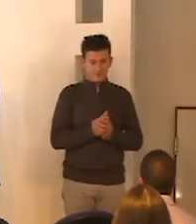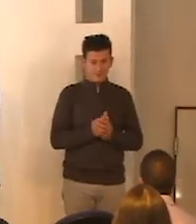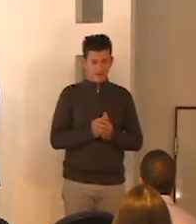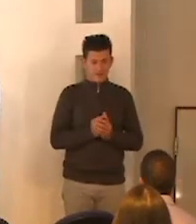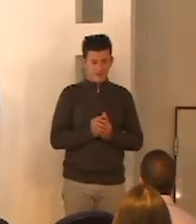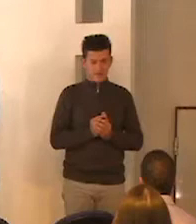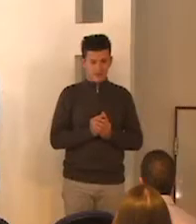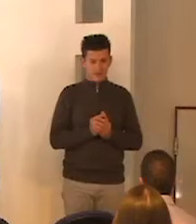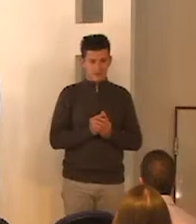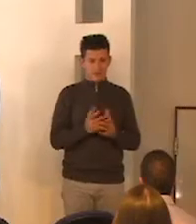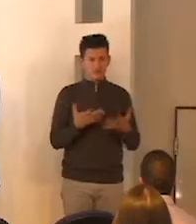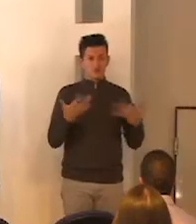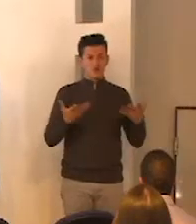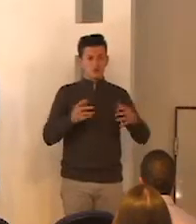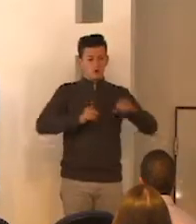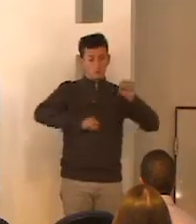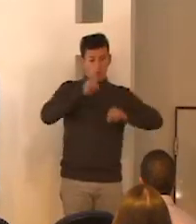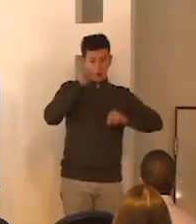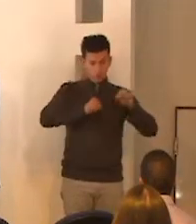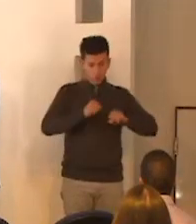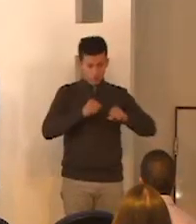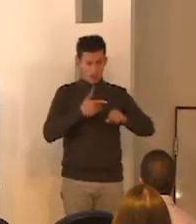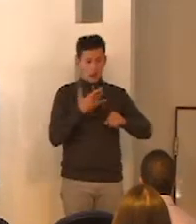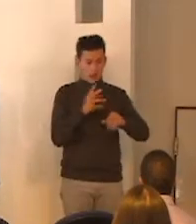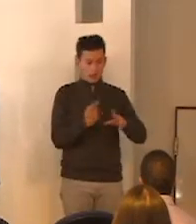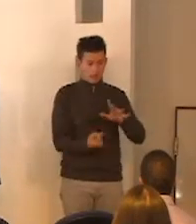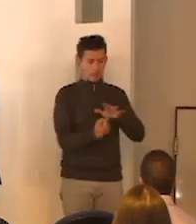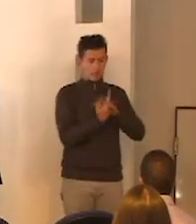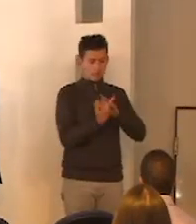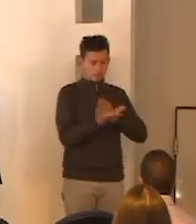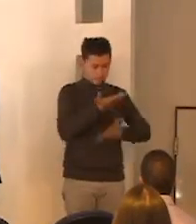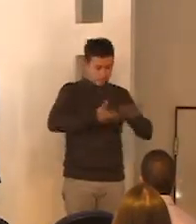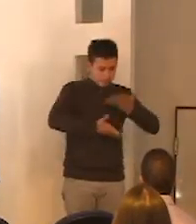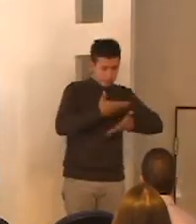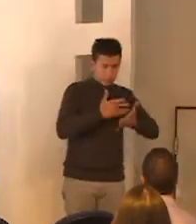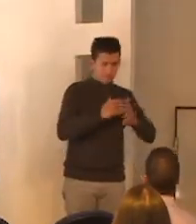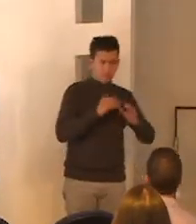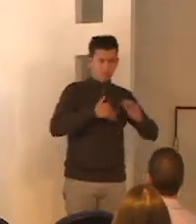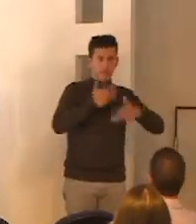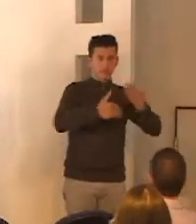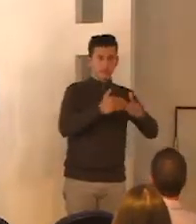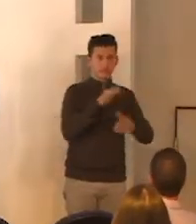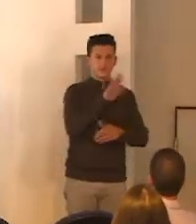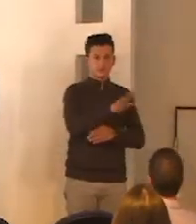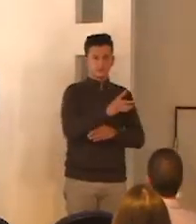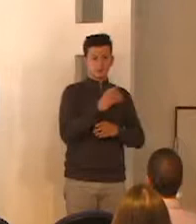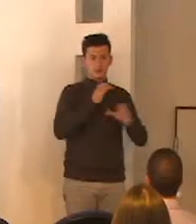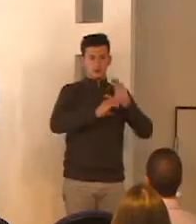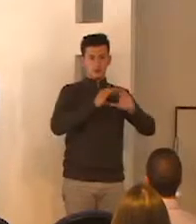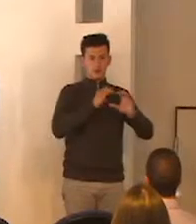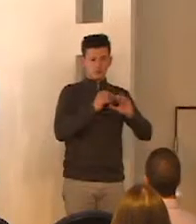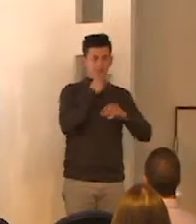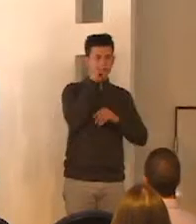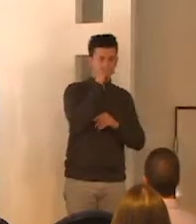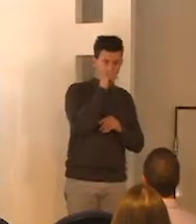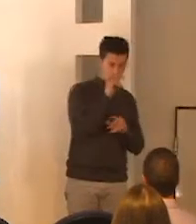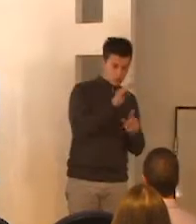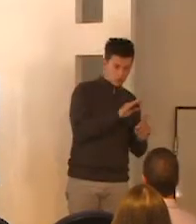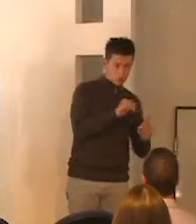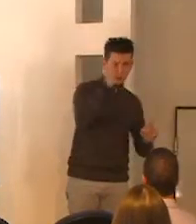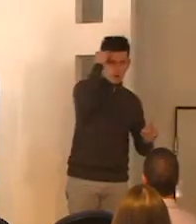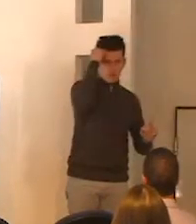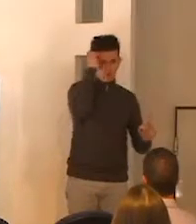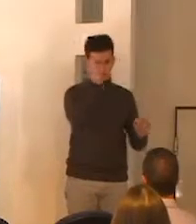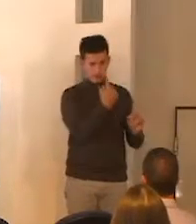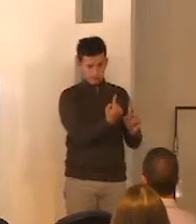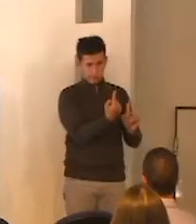comunicación entre los niños y su contexto, los niños y su maestro, los niños y sus familiares,